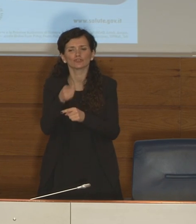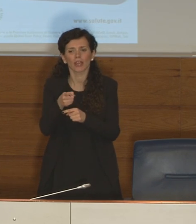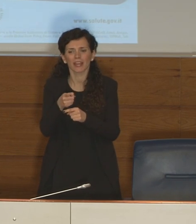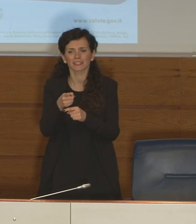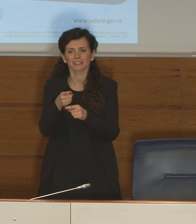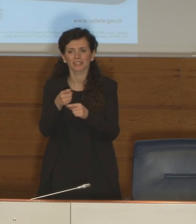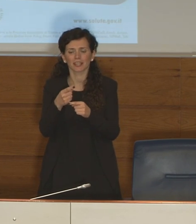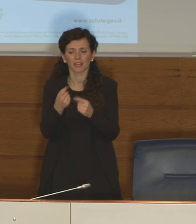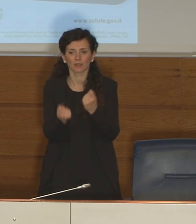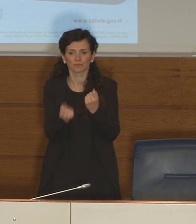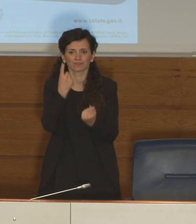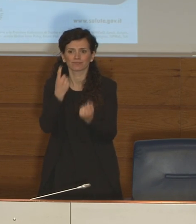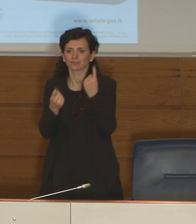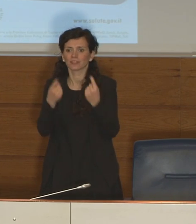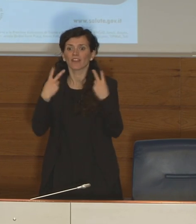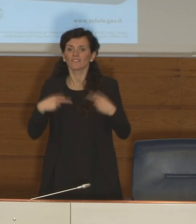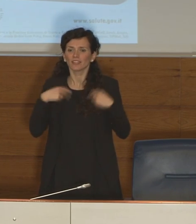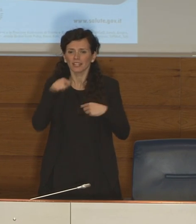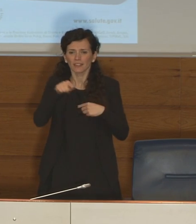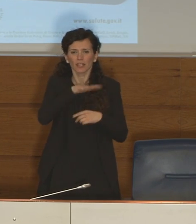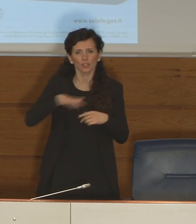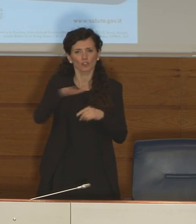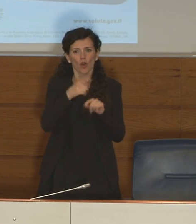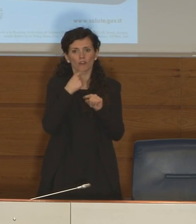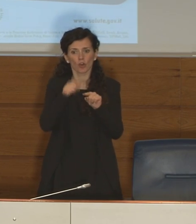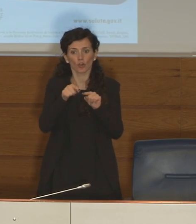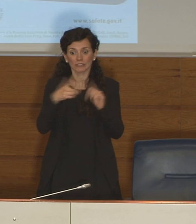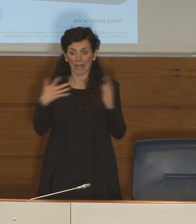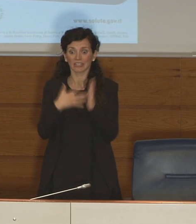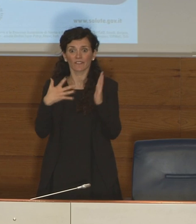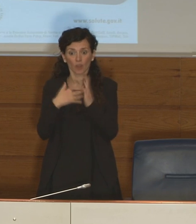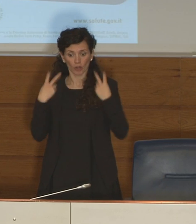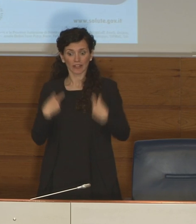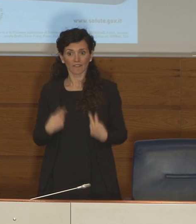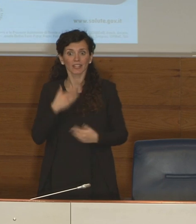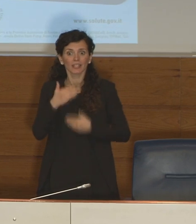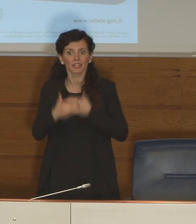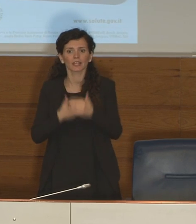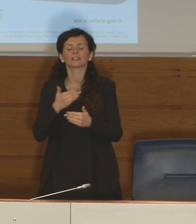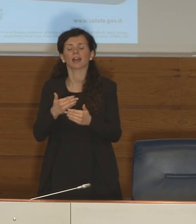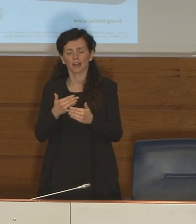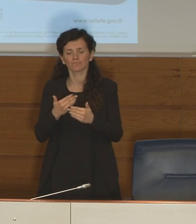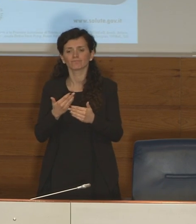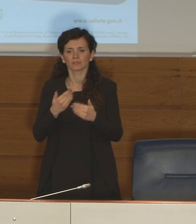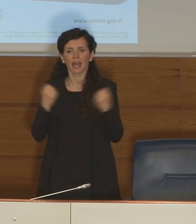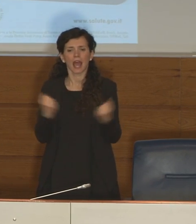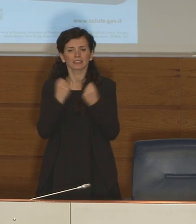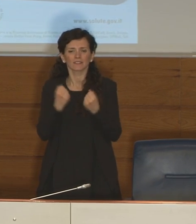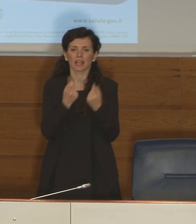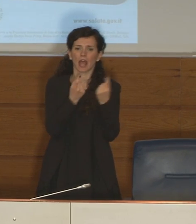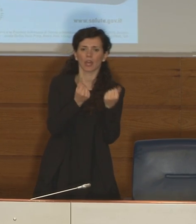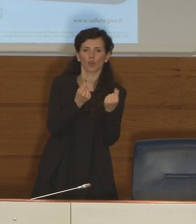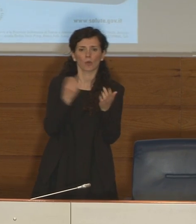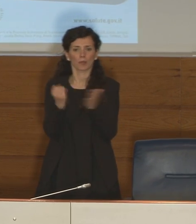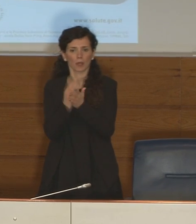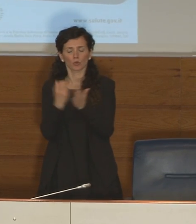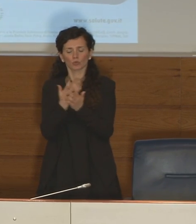di chi vive in quei territori di chi ha difficoltà delle attività economiche e produttive